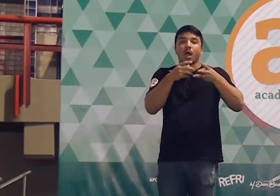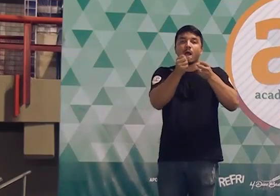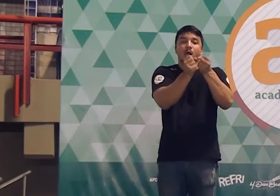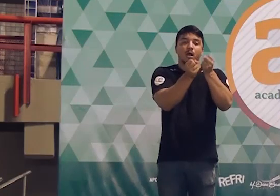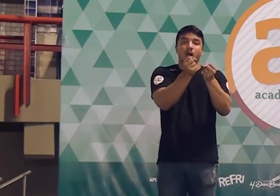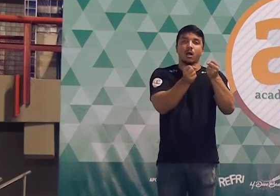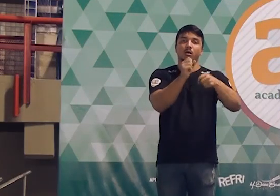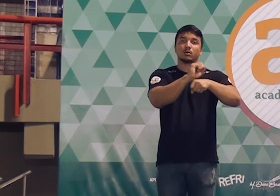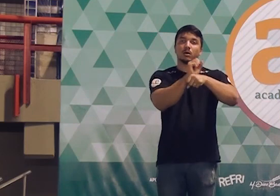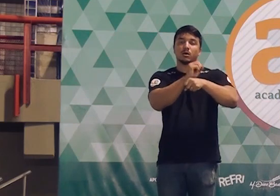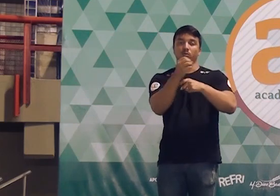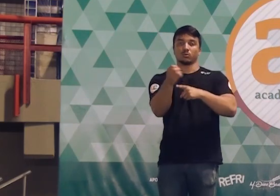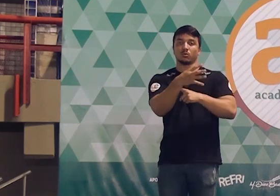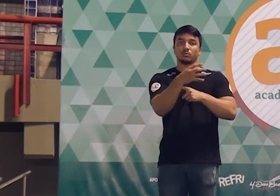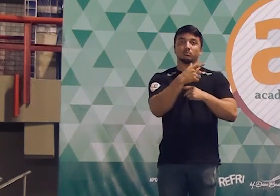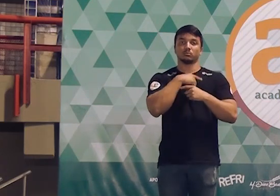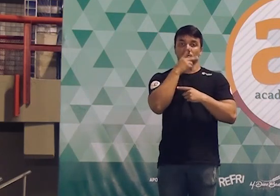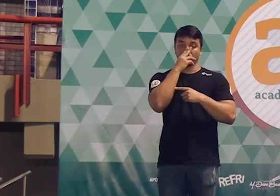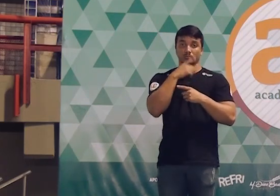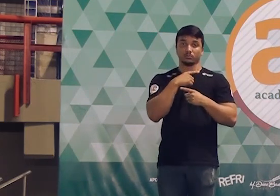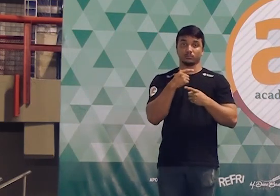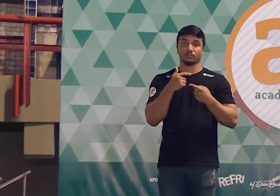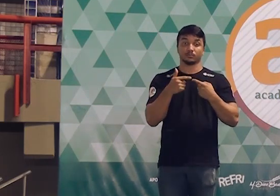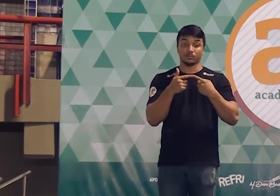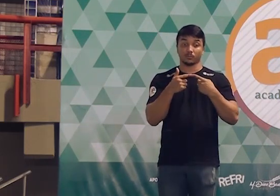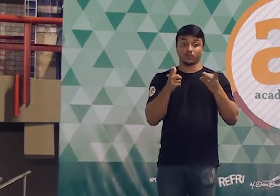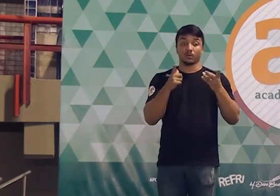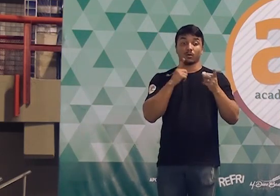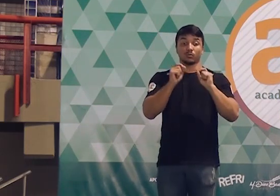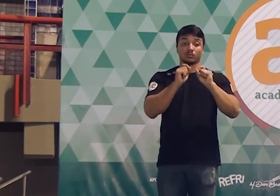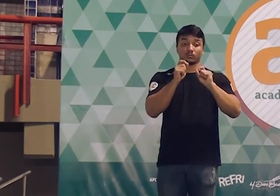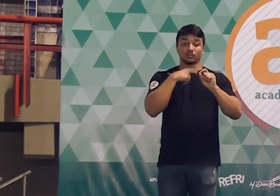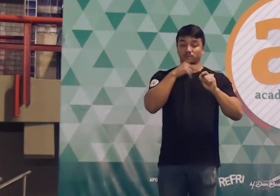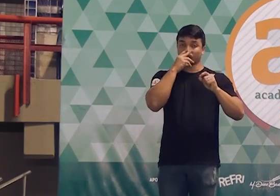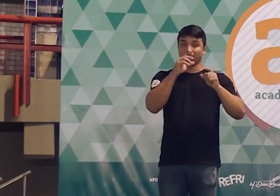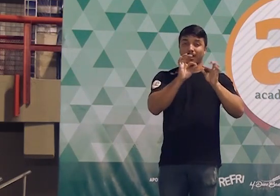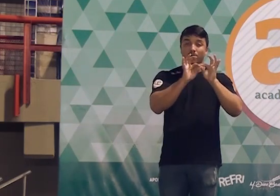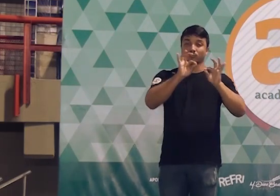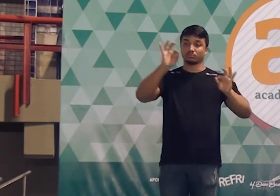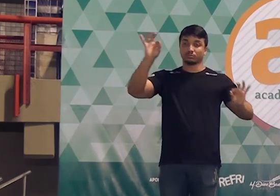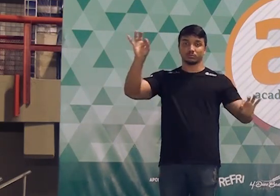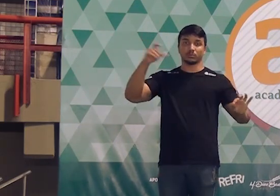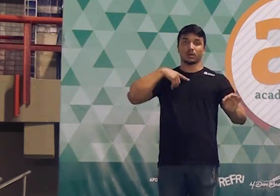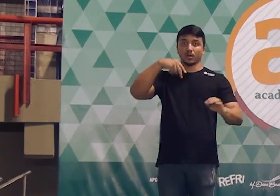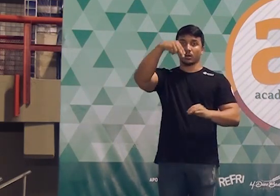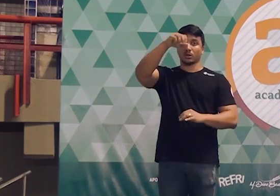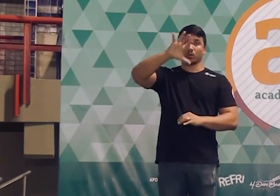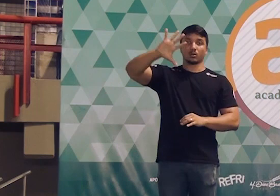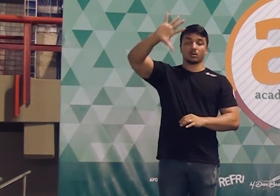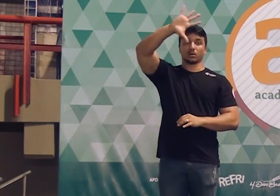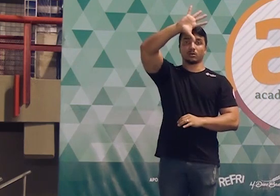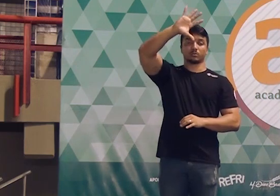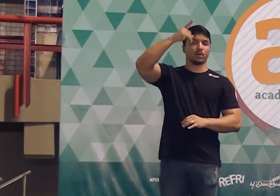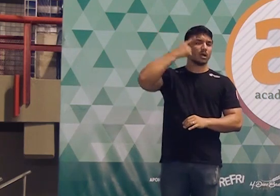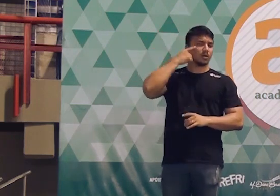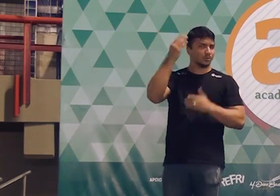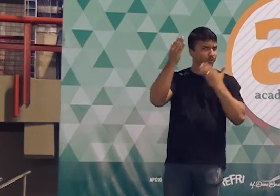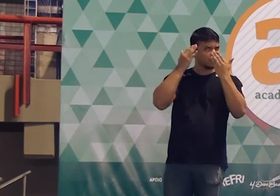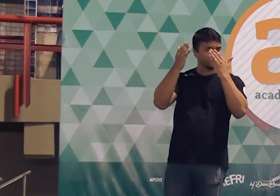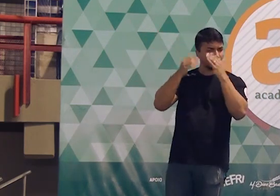muito forte, e está aí ele mostrando, ó, metas para construir rodovias no Nordeste. Só uma